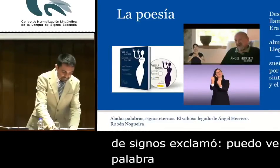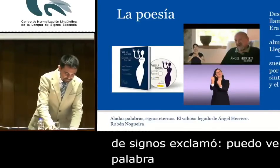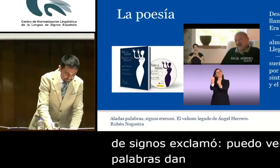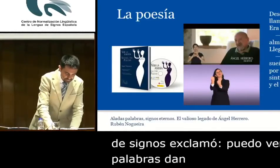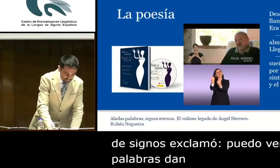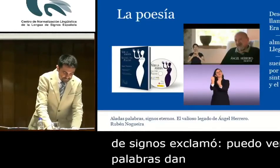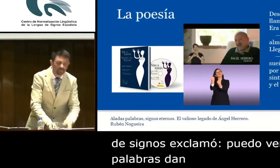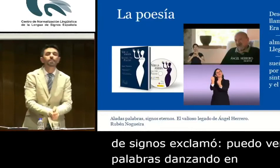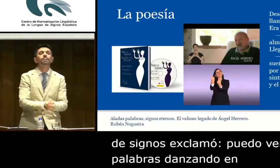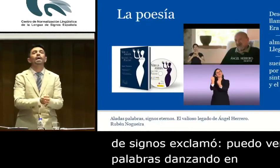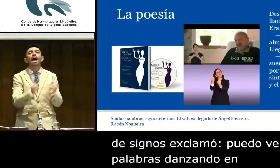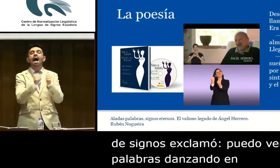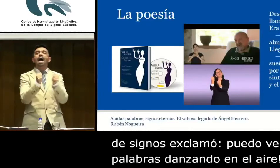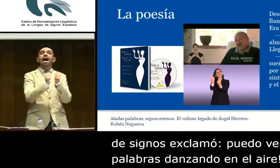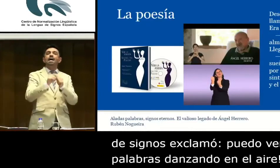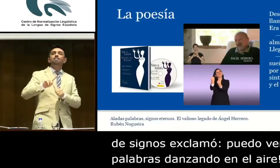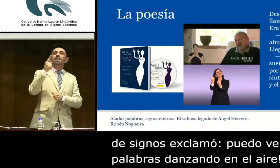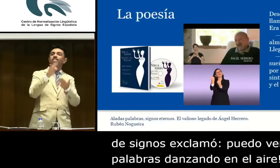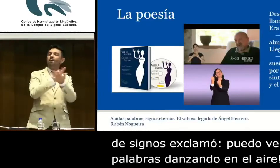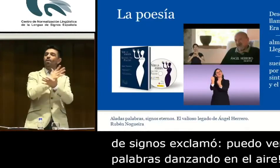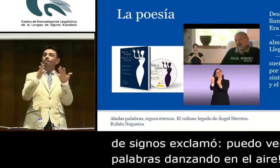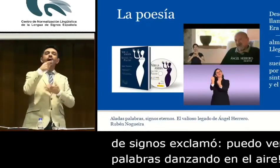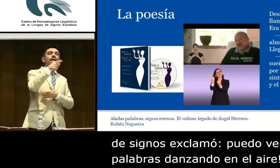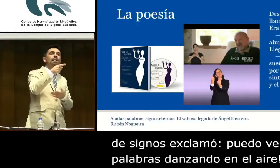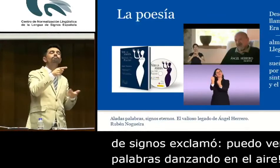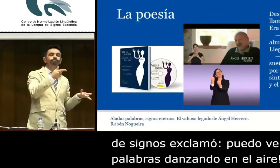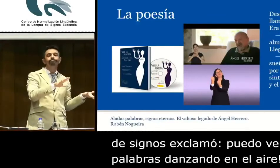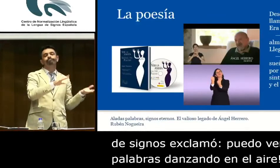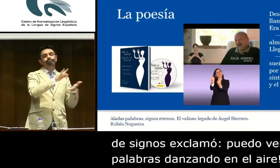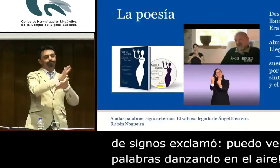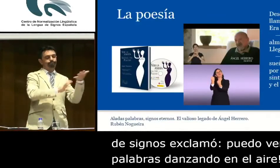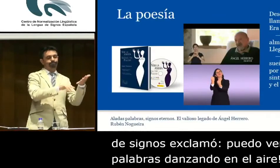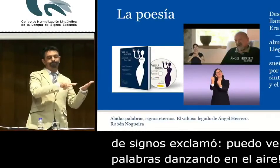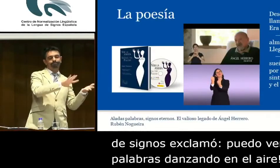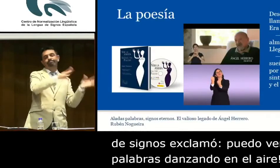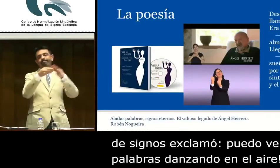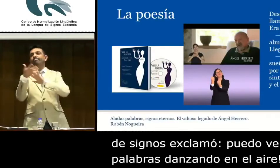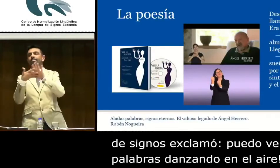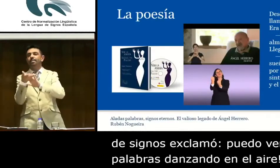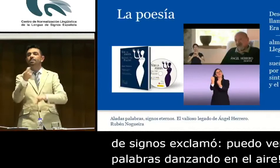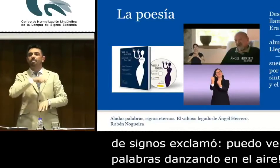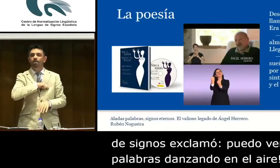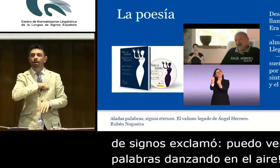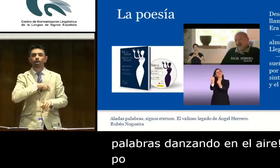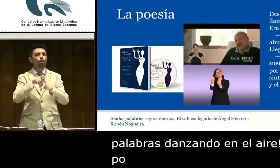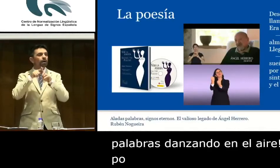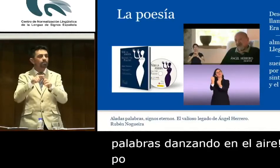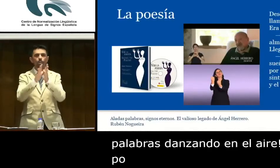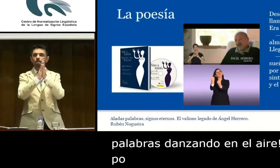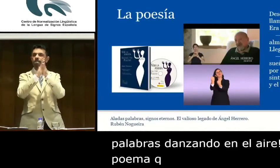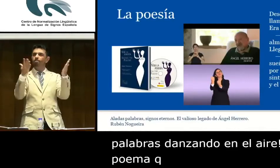El primer poema que adaptó a la lengua de signos española para publicarlo en la Biblioteca de